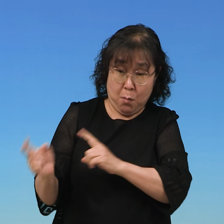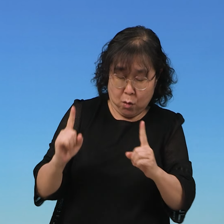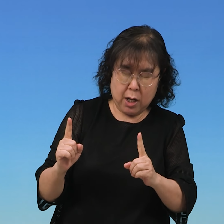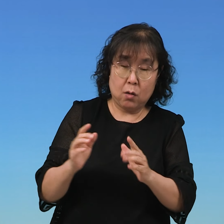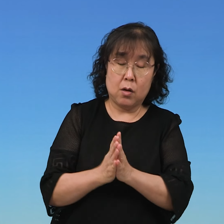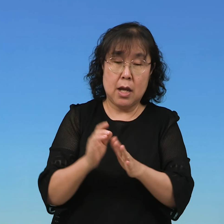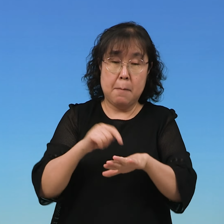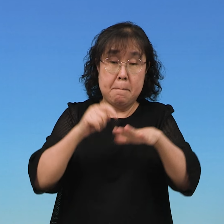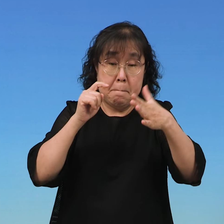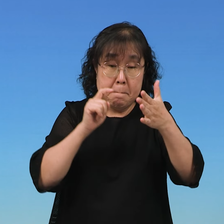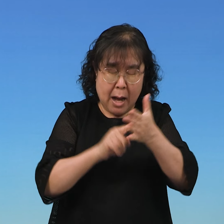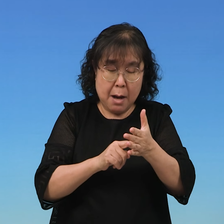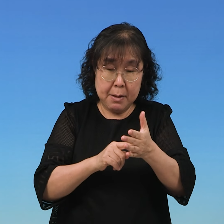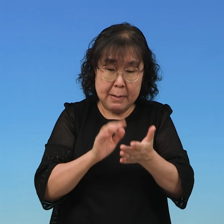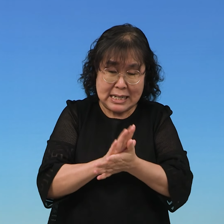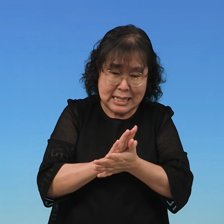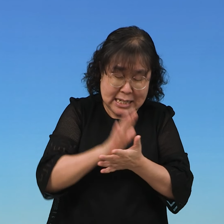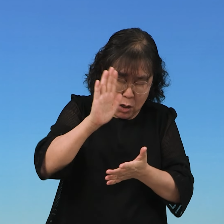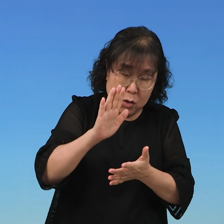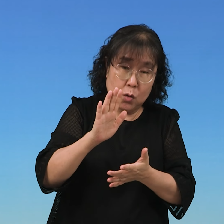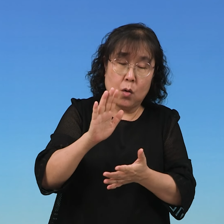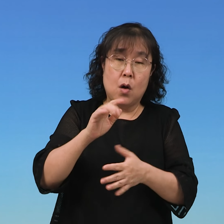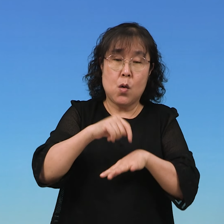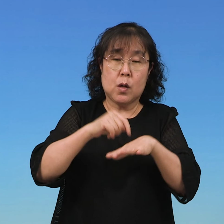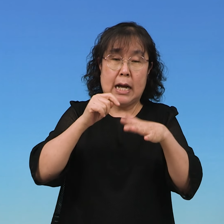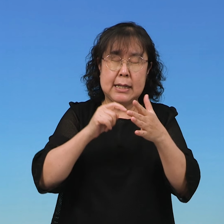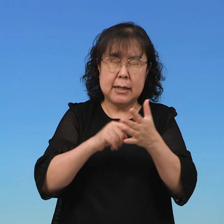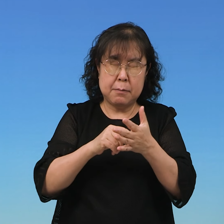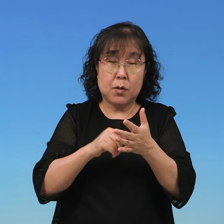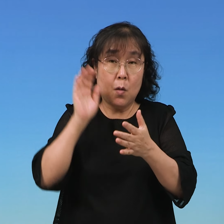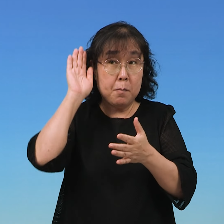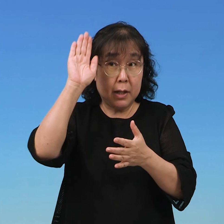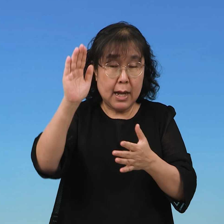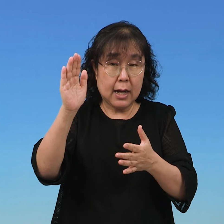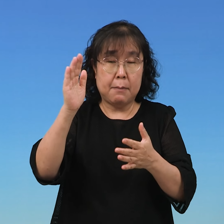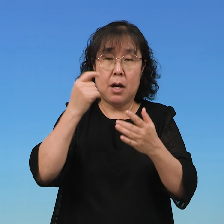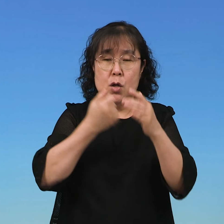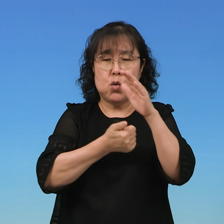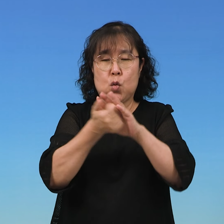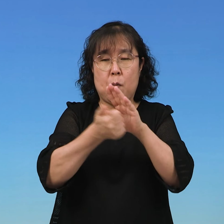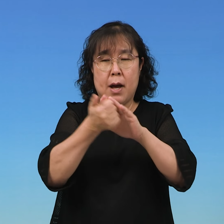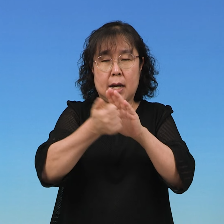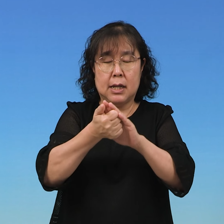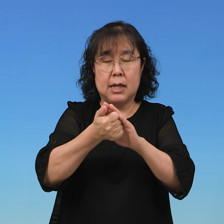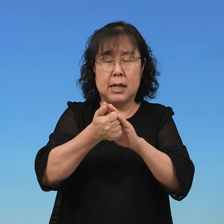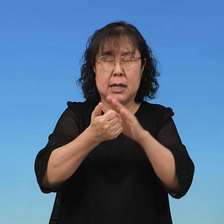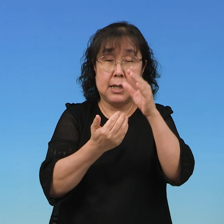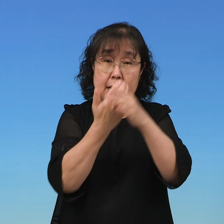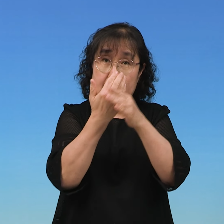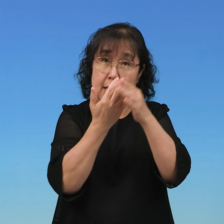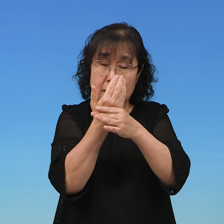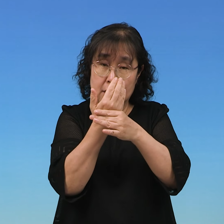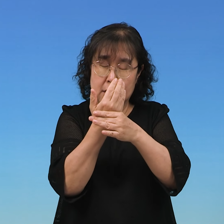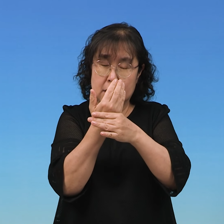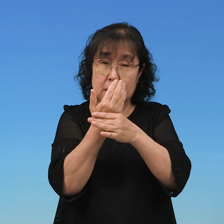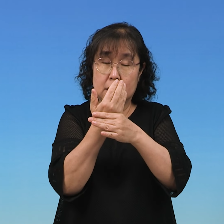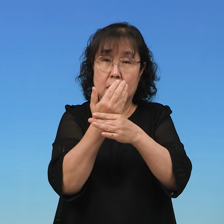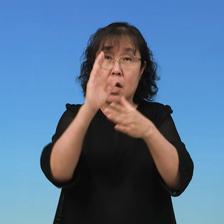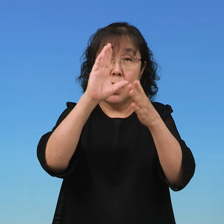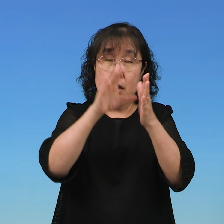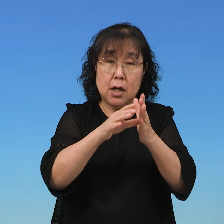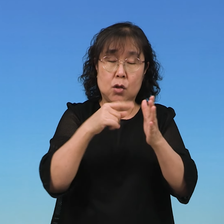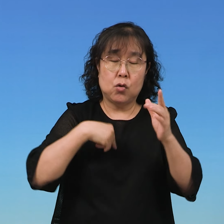되돌아오고 가슴이 뜨거워지고 미래에 대한 소망을 가지고 있던 그 상황은요, 지금 야곱이 지금 누워서 자고